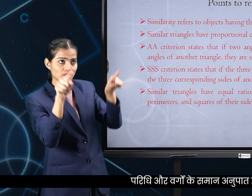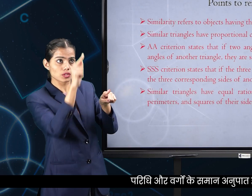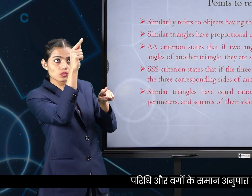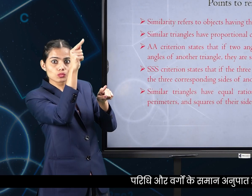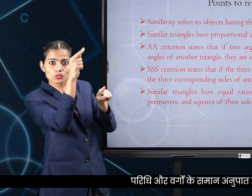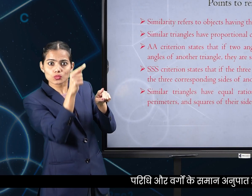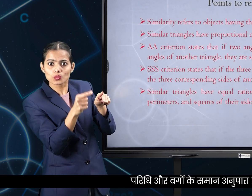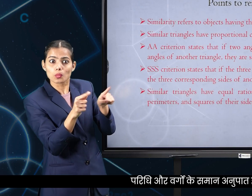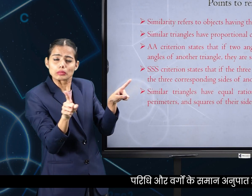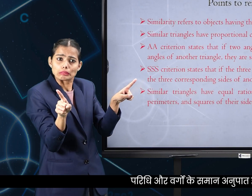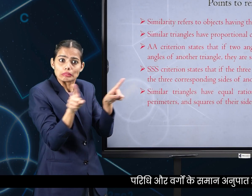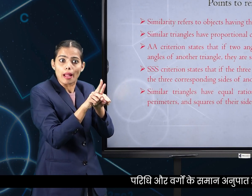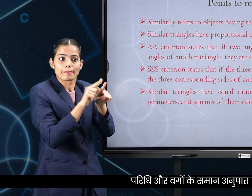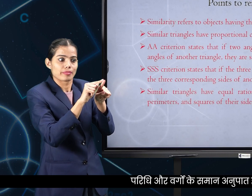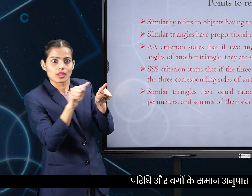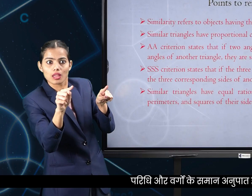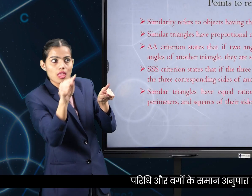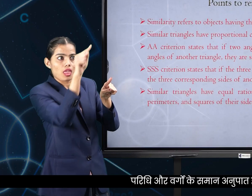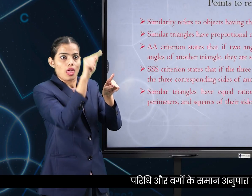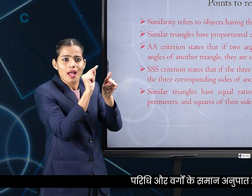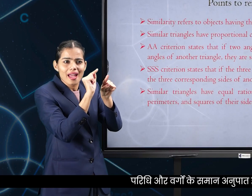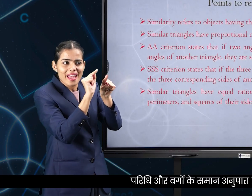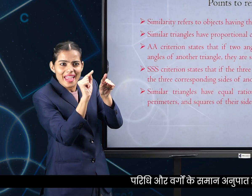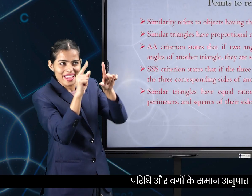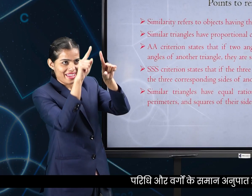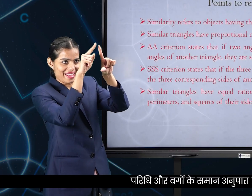परिधि और वर्गों के समान अनुपात होते हैं।